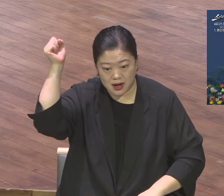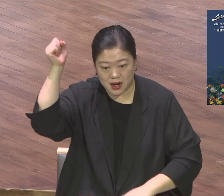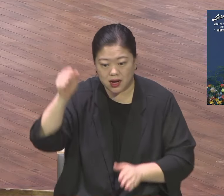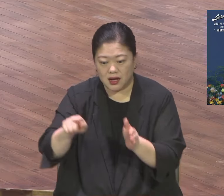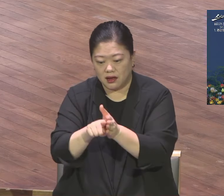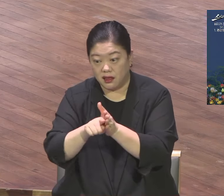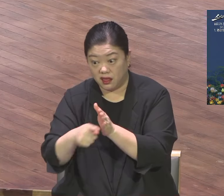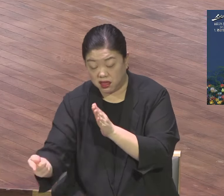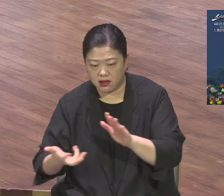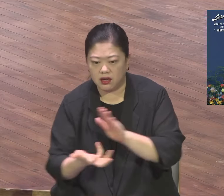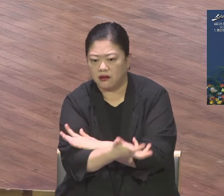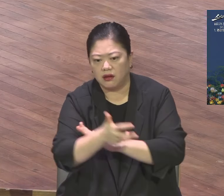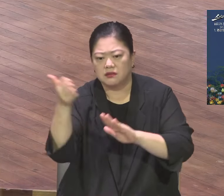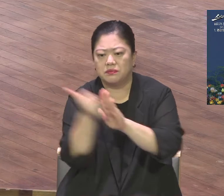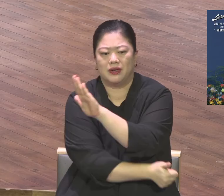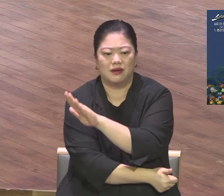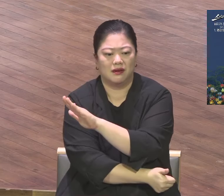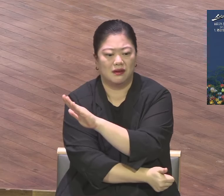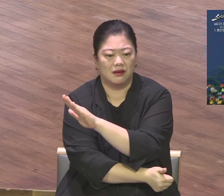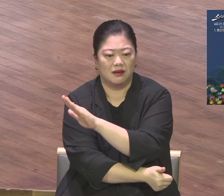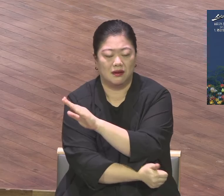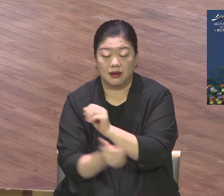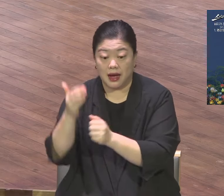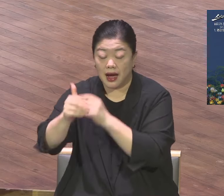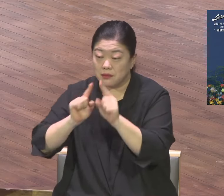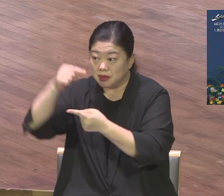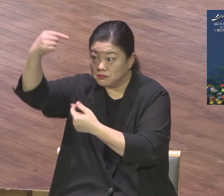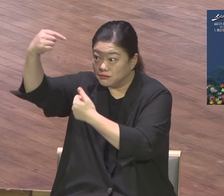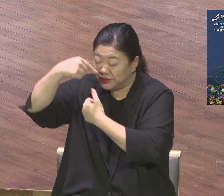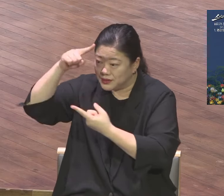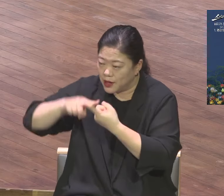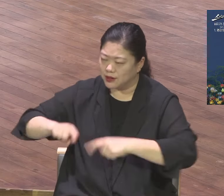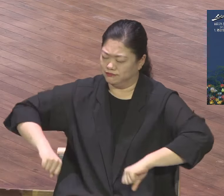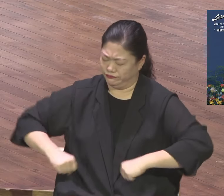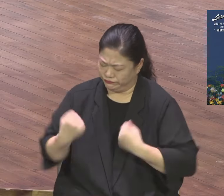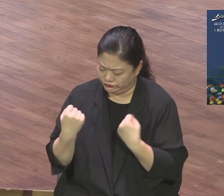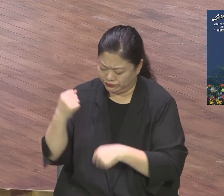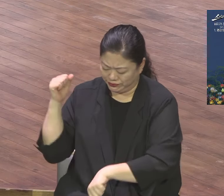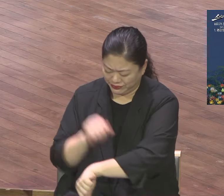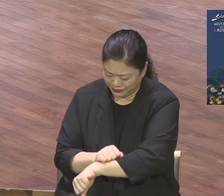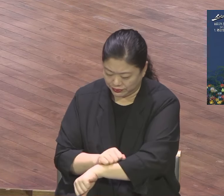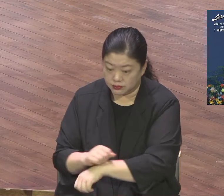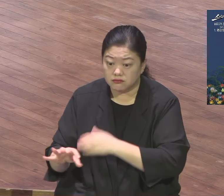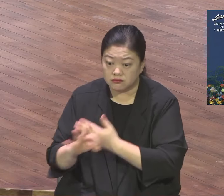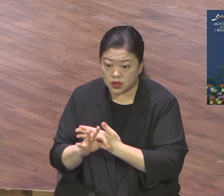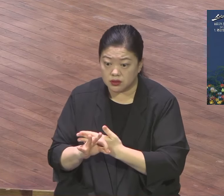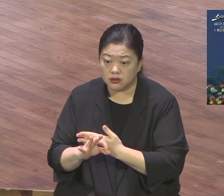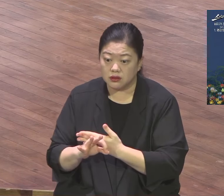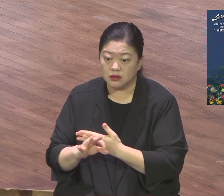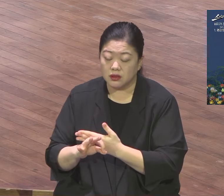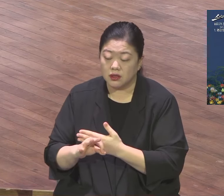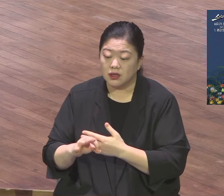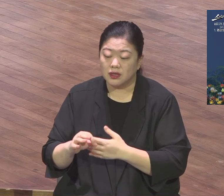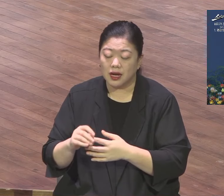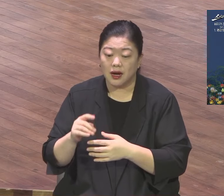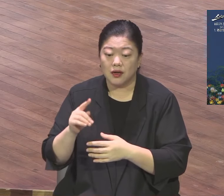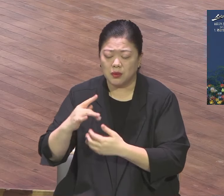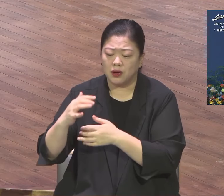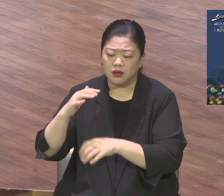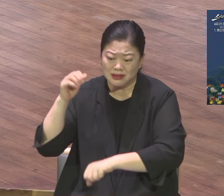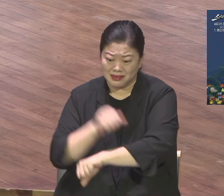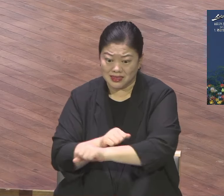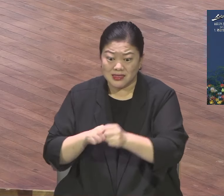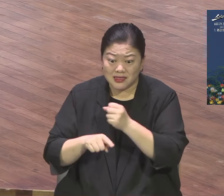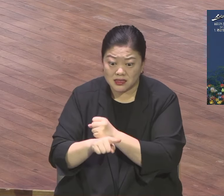하나님에 대한 믿음, 하나님 말씀을 지키는 자, 다시 말하면 못 지키게 공격하는 반대 세력이 있다는